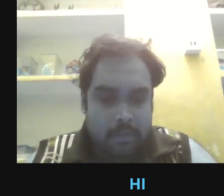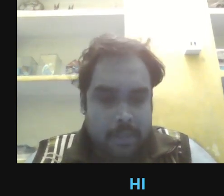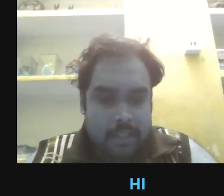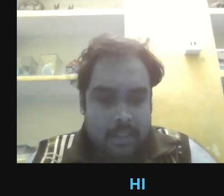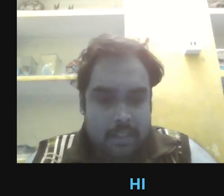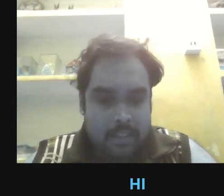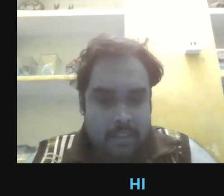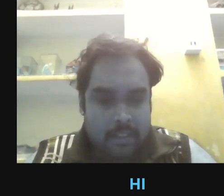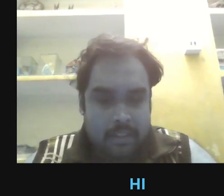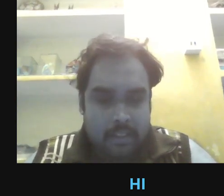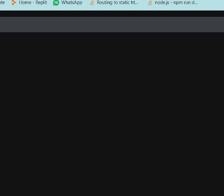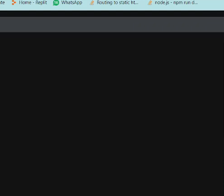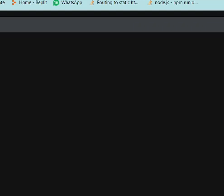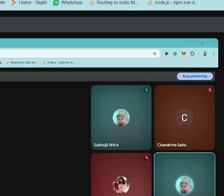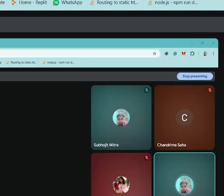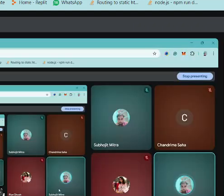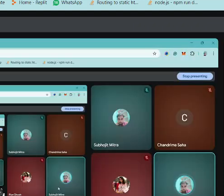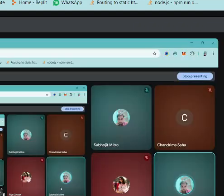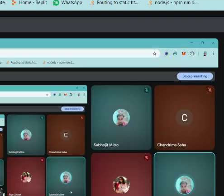হ্যাঁ, এসেছে। হ্যাঁ, হ্যাঁ, পুরো।